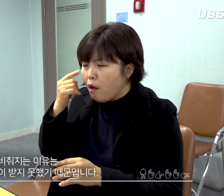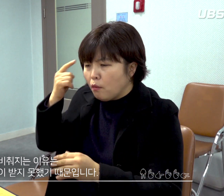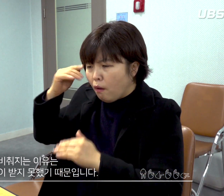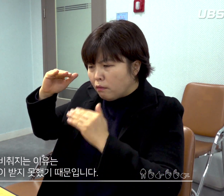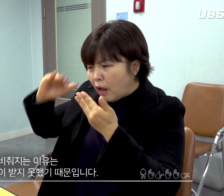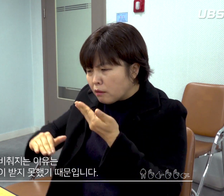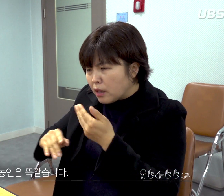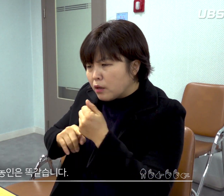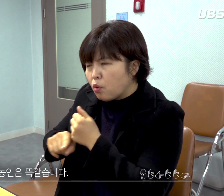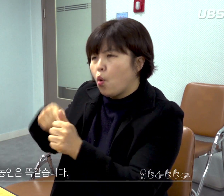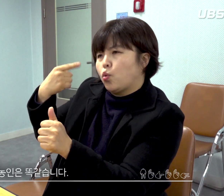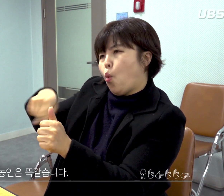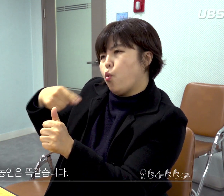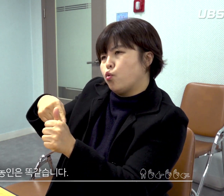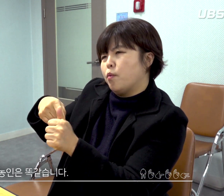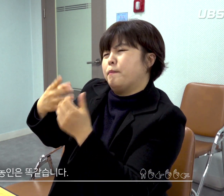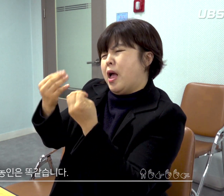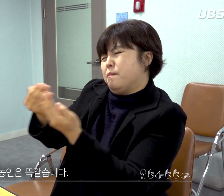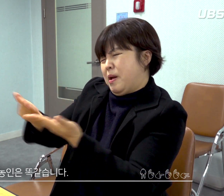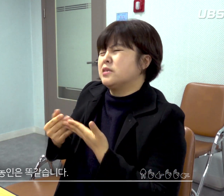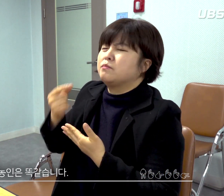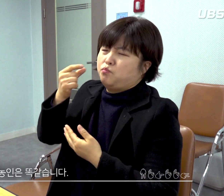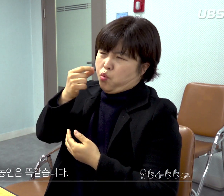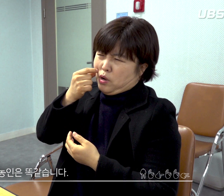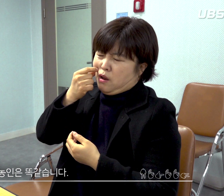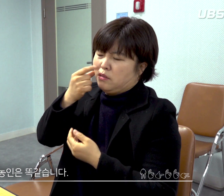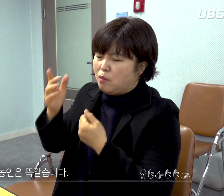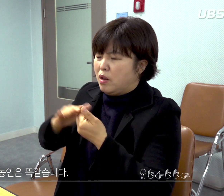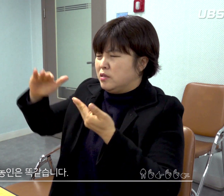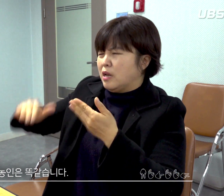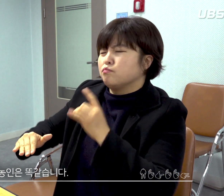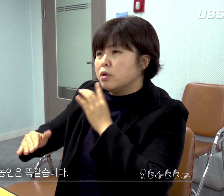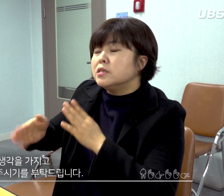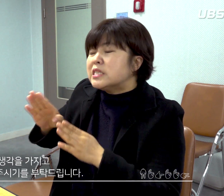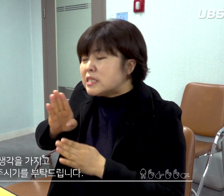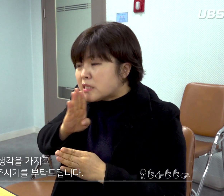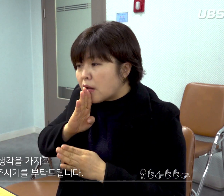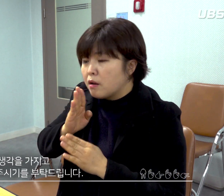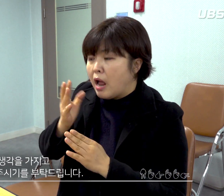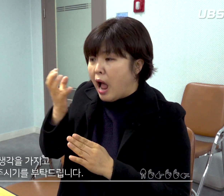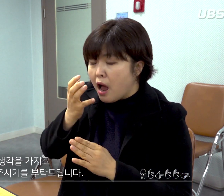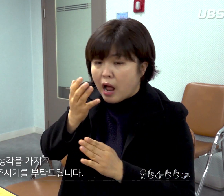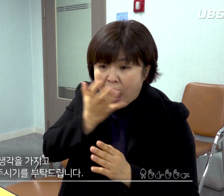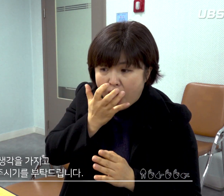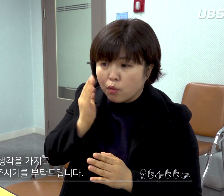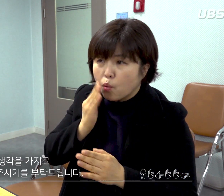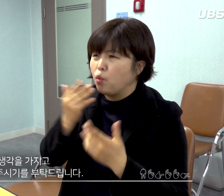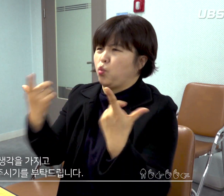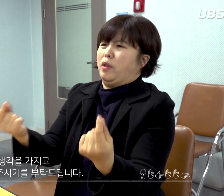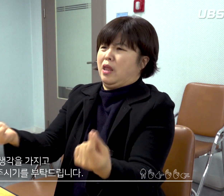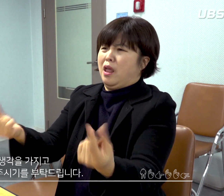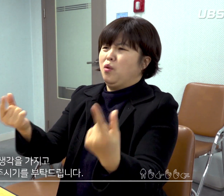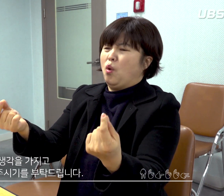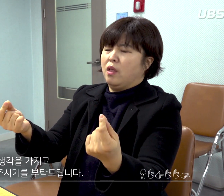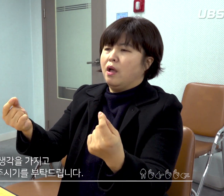때문입니다. 그렇지만 청인과 농인은 똑같습니다. 서로 평등하다는